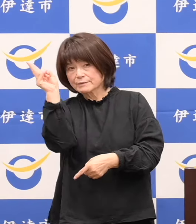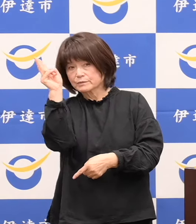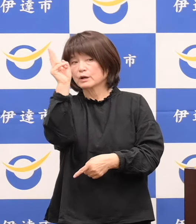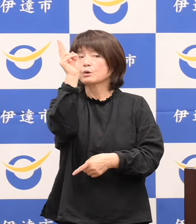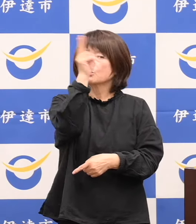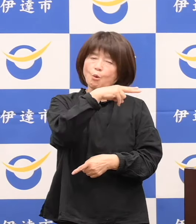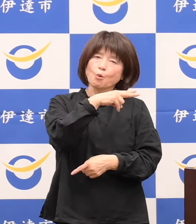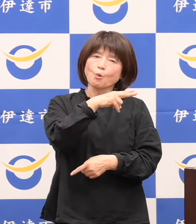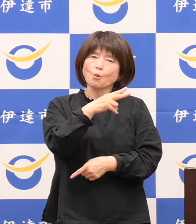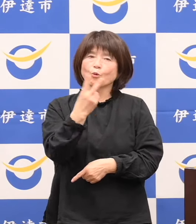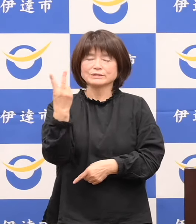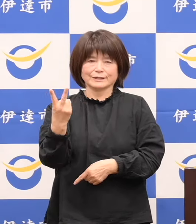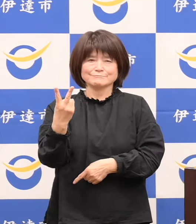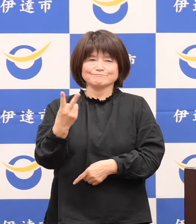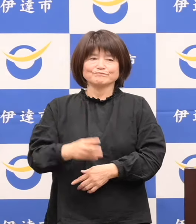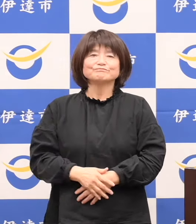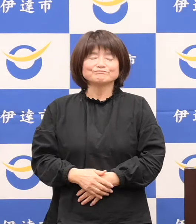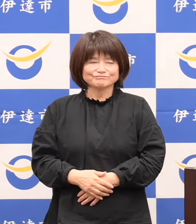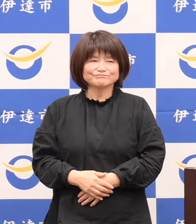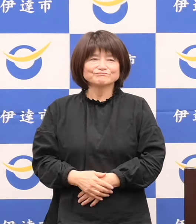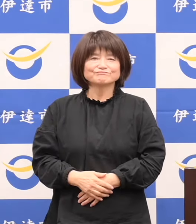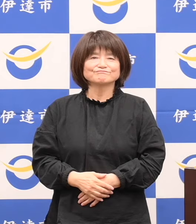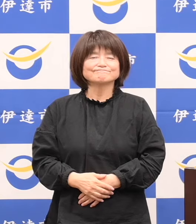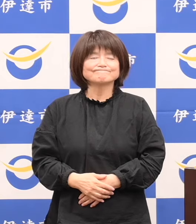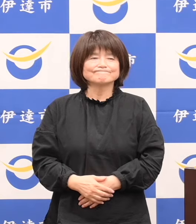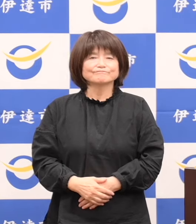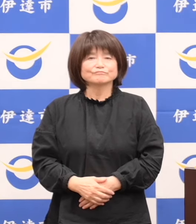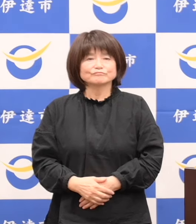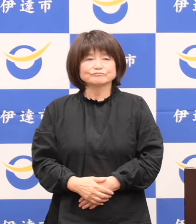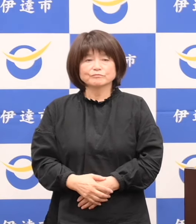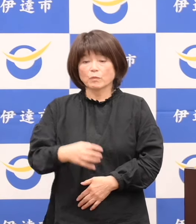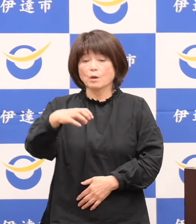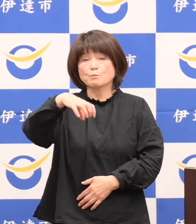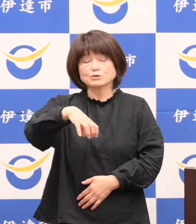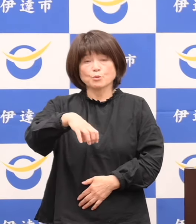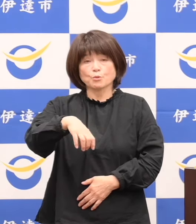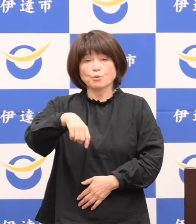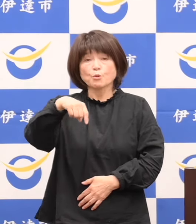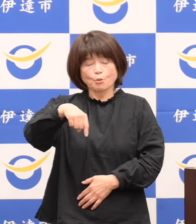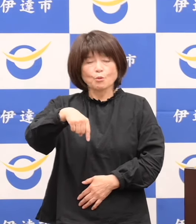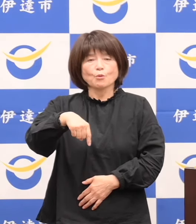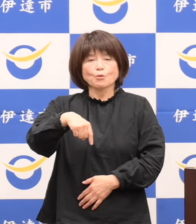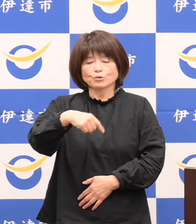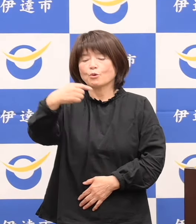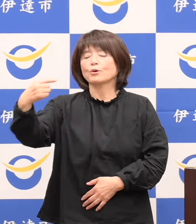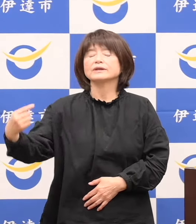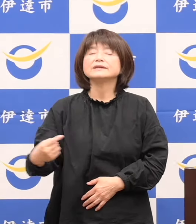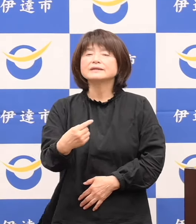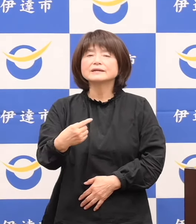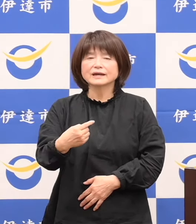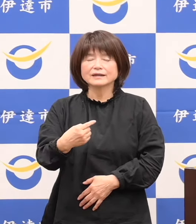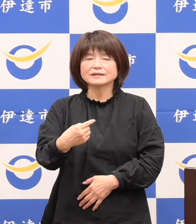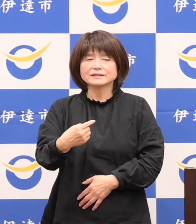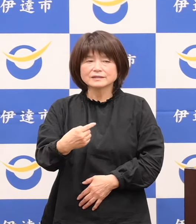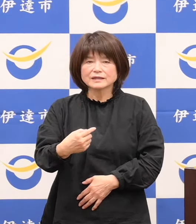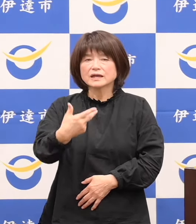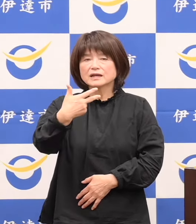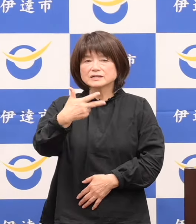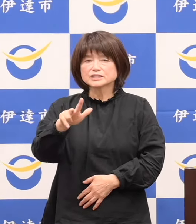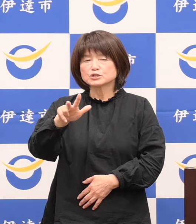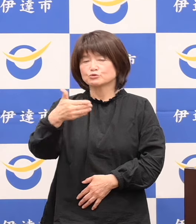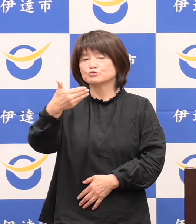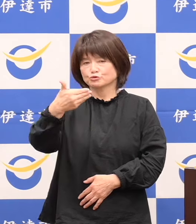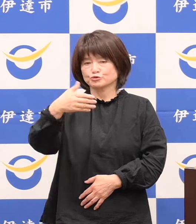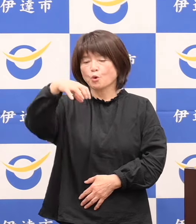と開催いたします。場所は本庁舎の1階大会議室シルクホ